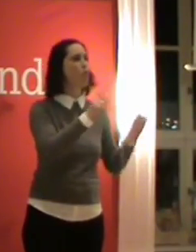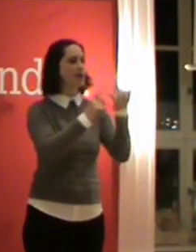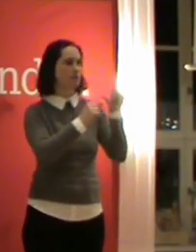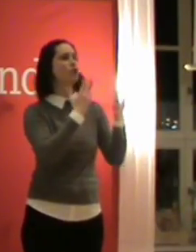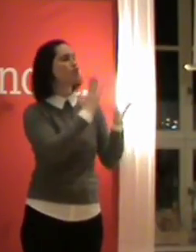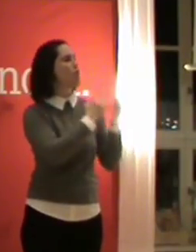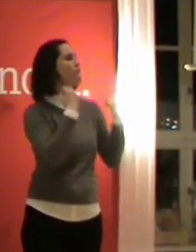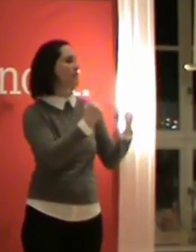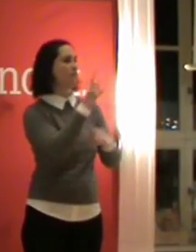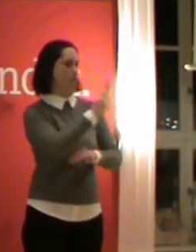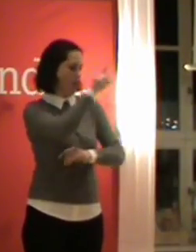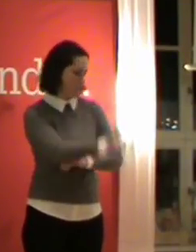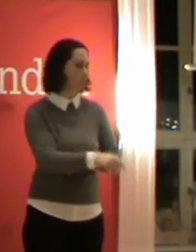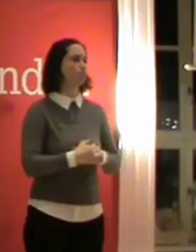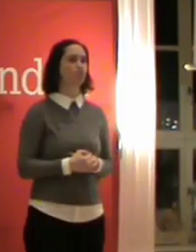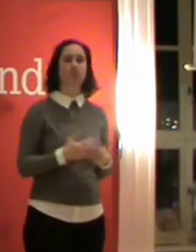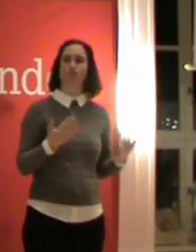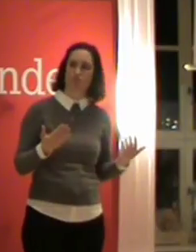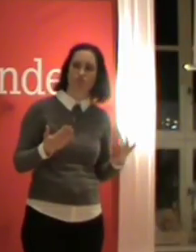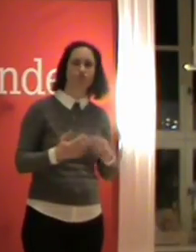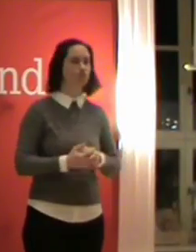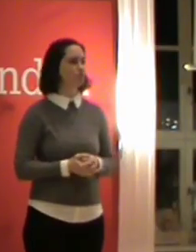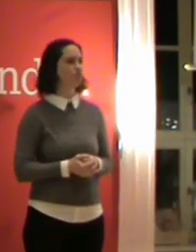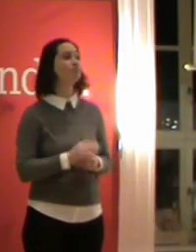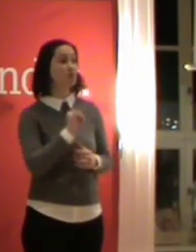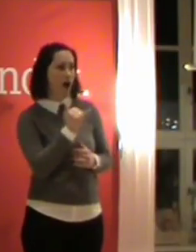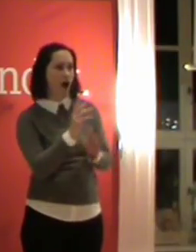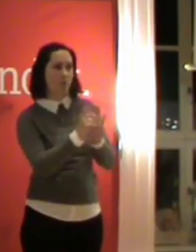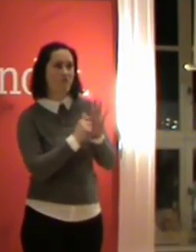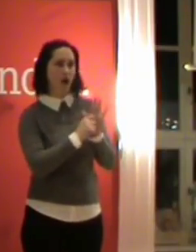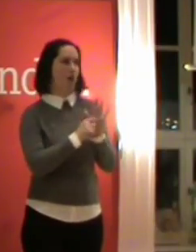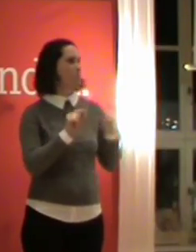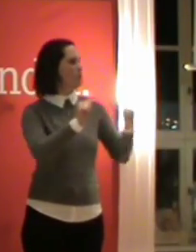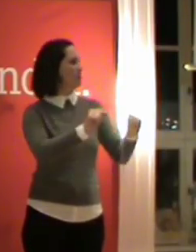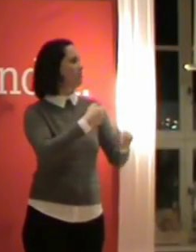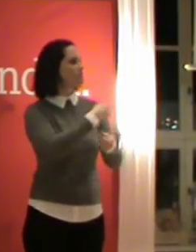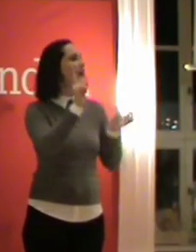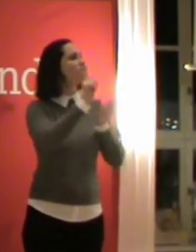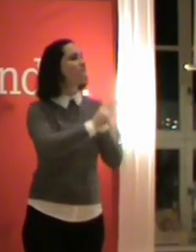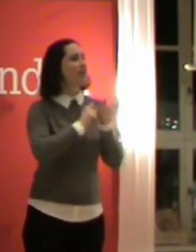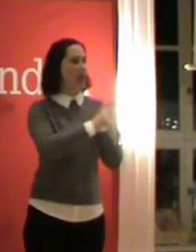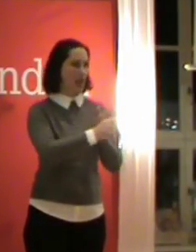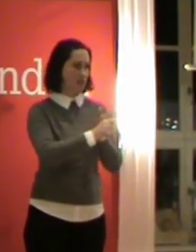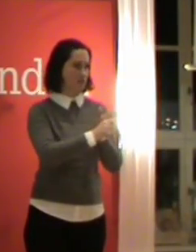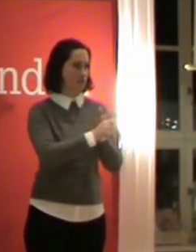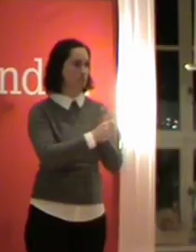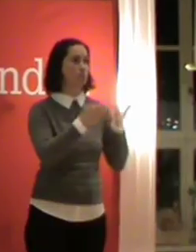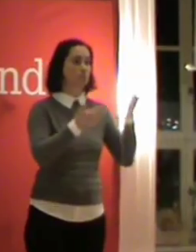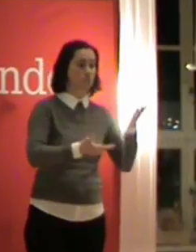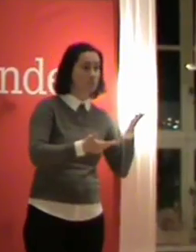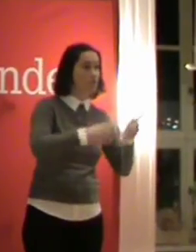wird. Ja, aber Wahl heißt wählen. Wählen zwischen